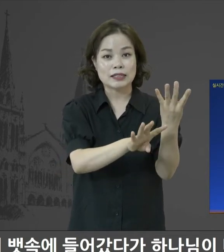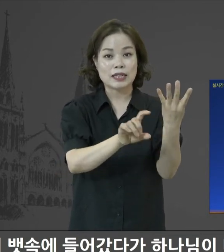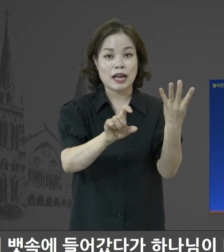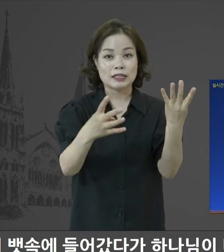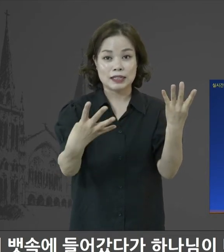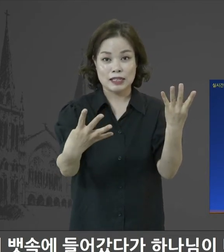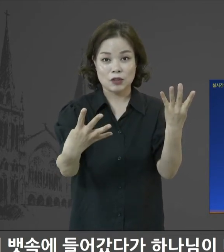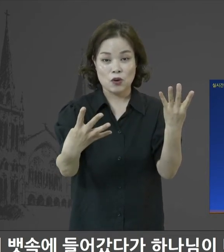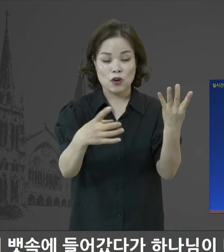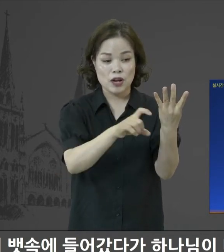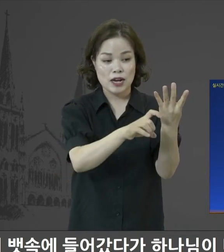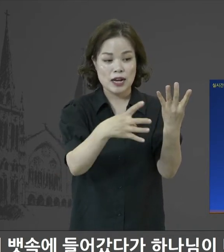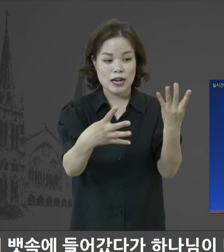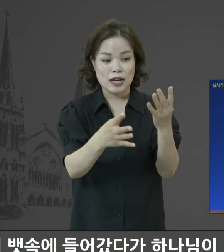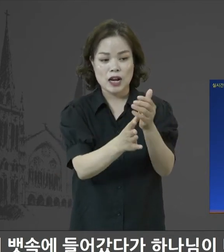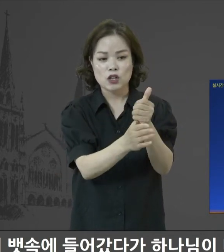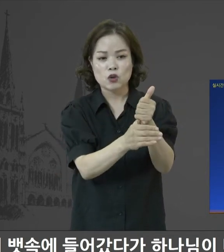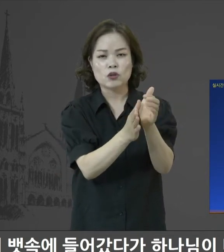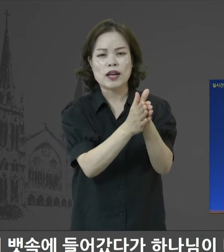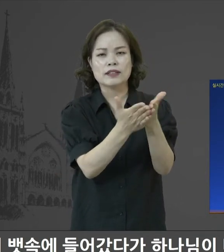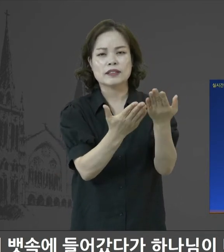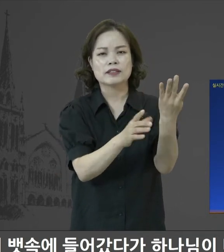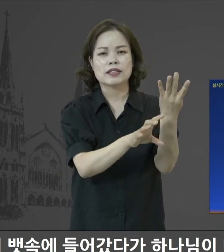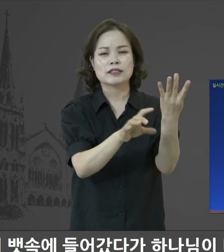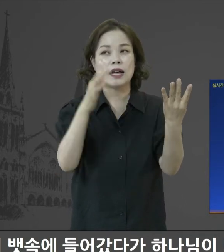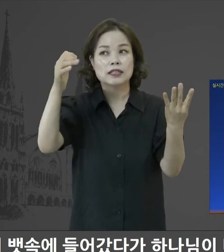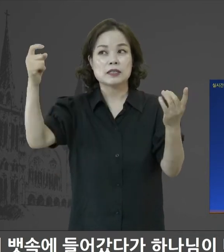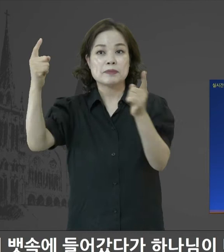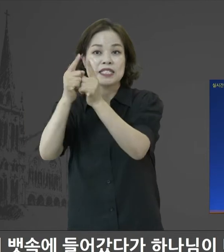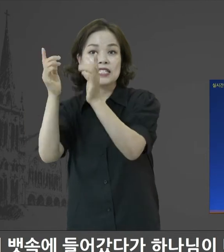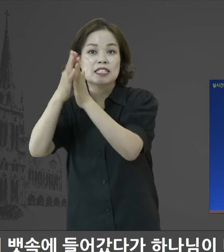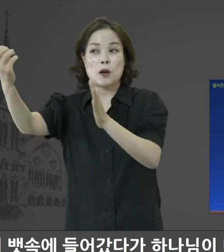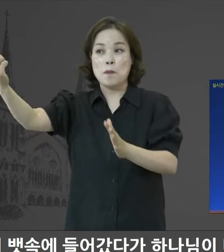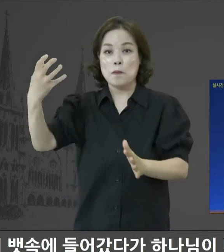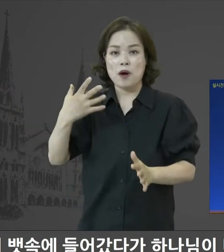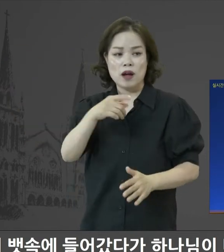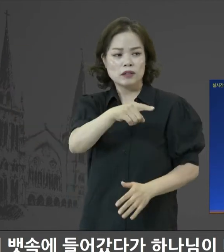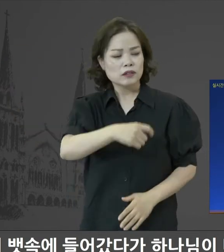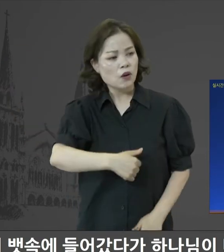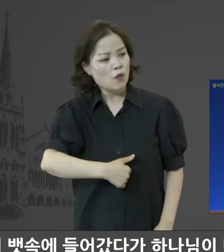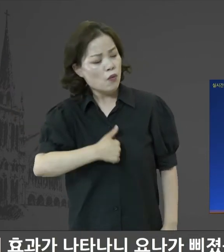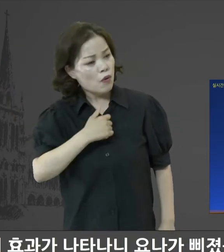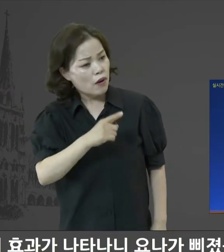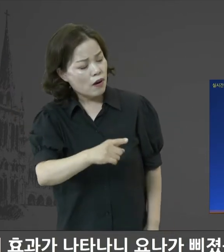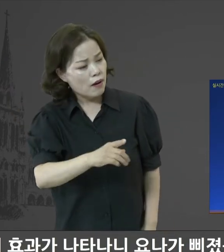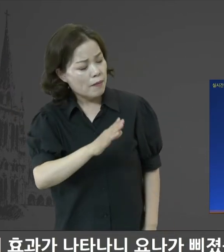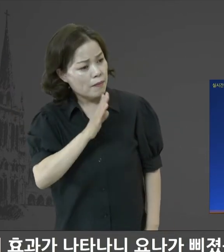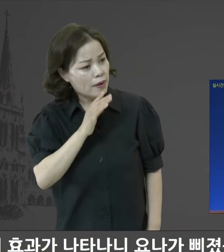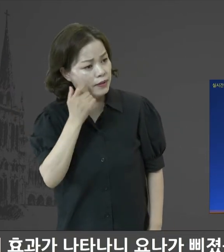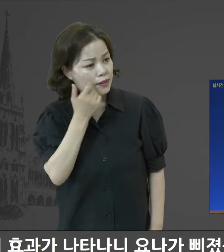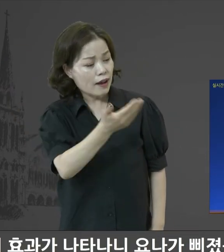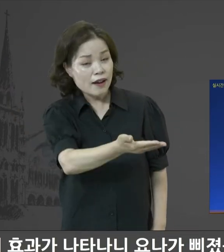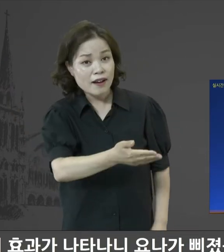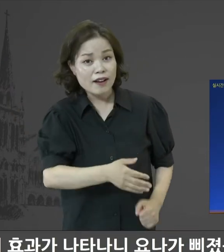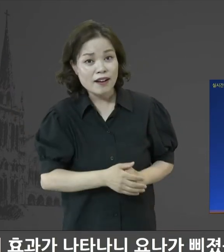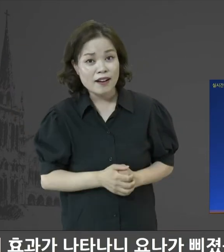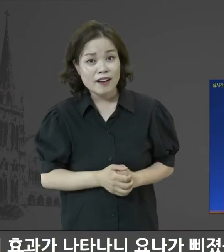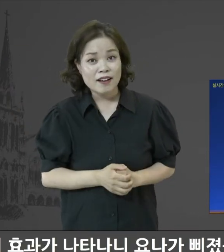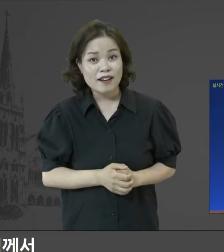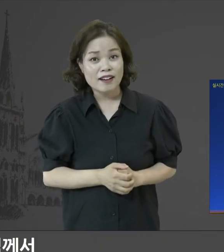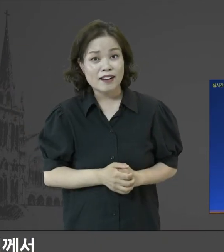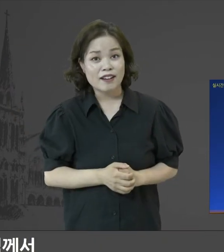보면 하나님이 요나에게 직접 말씀하세요. 네가 화내는 것이 옳으냐? 라고